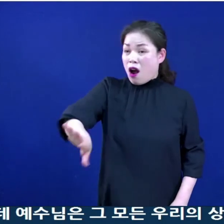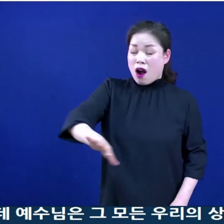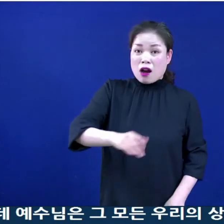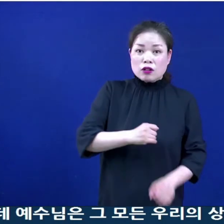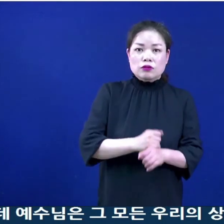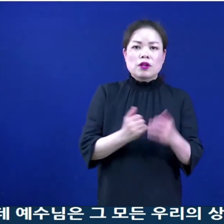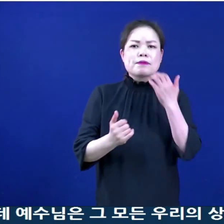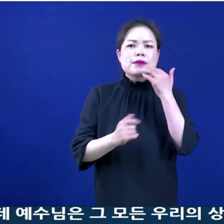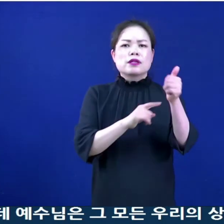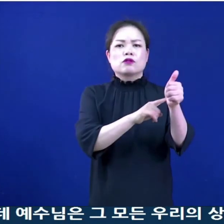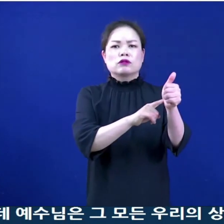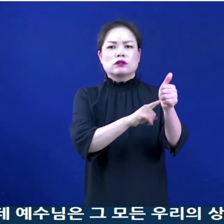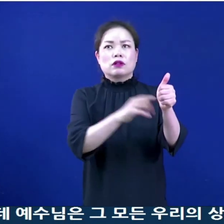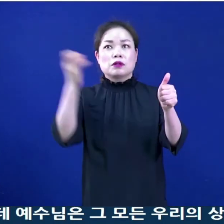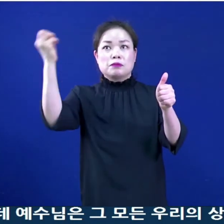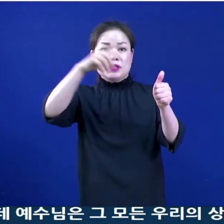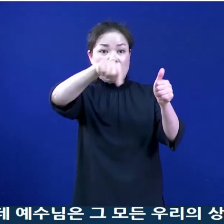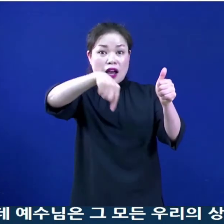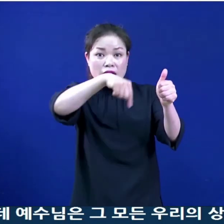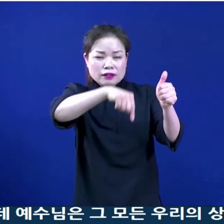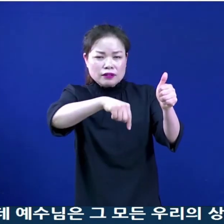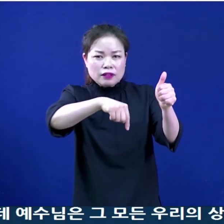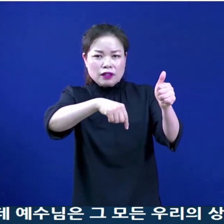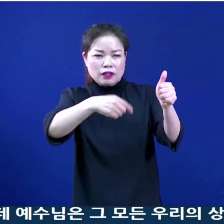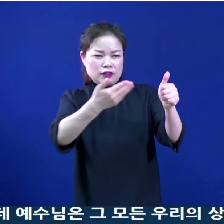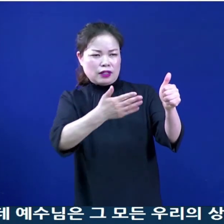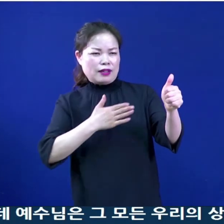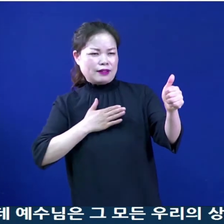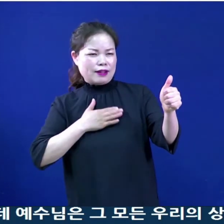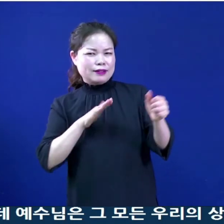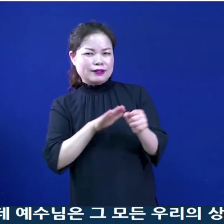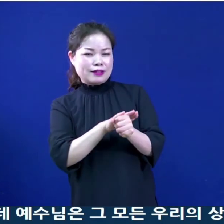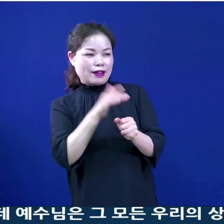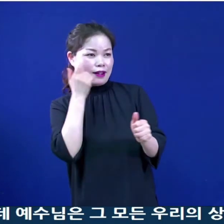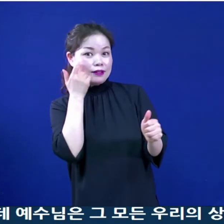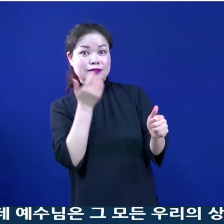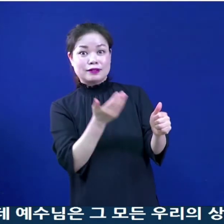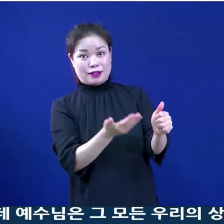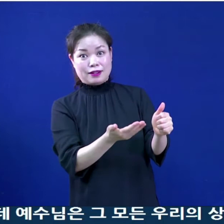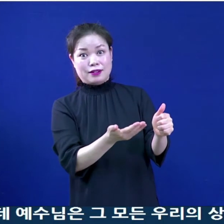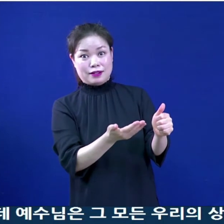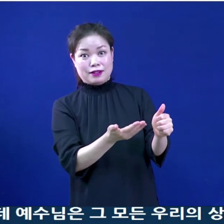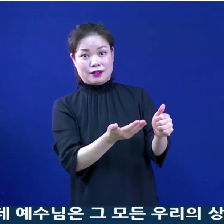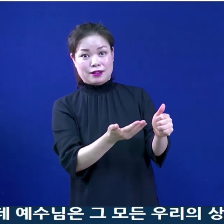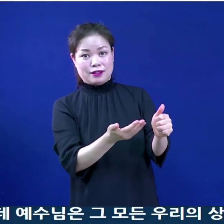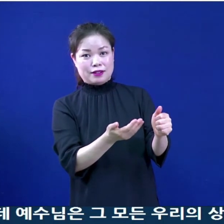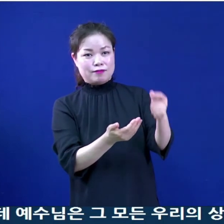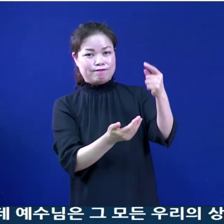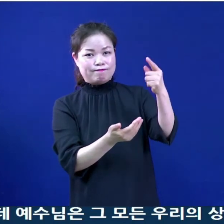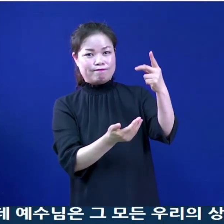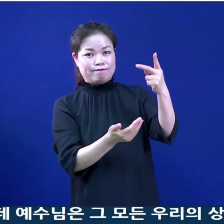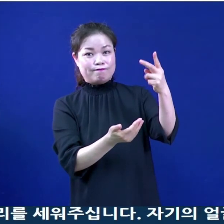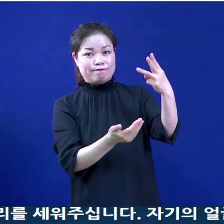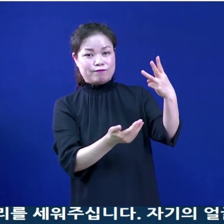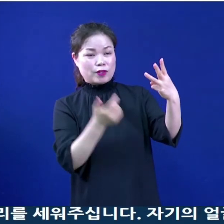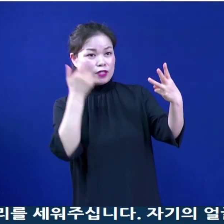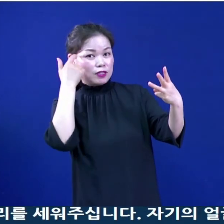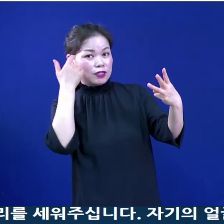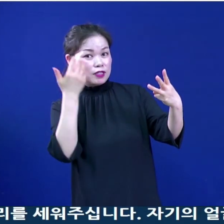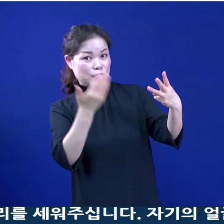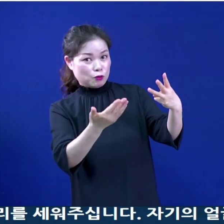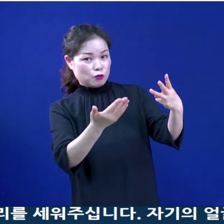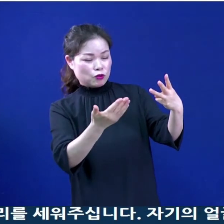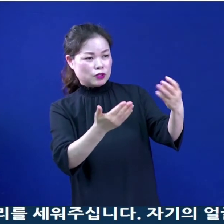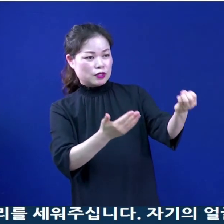베드로가 그 불빛에서 네가 나를 사랑하느냐 3번에 거쳐서 예수님의